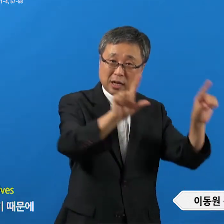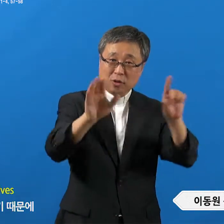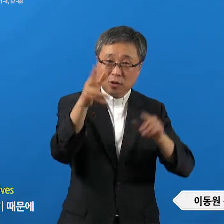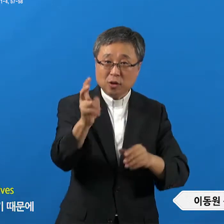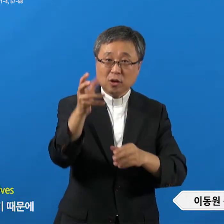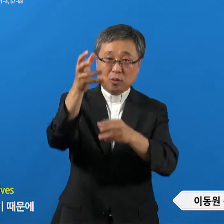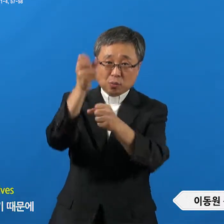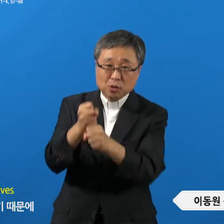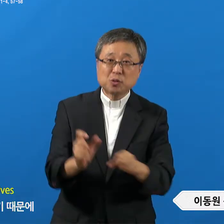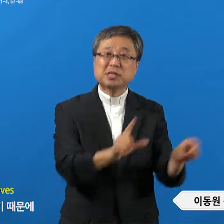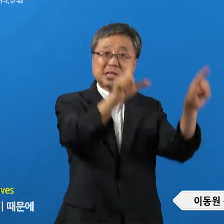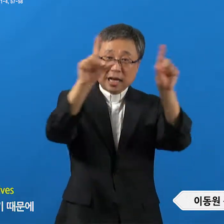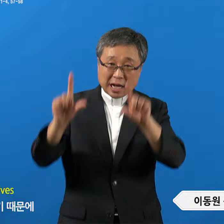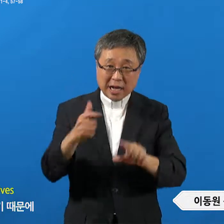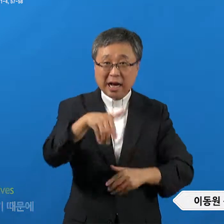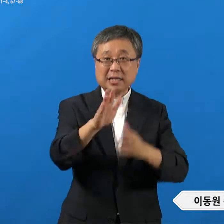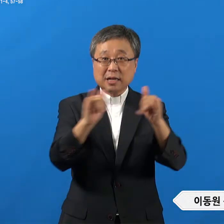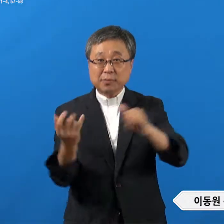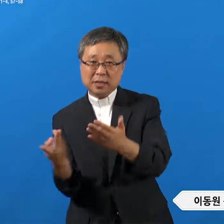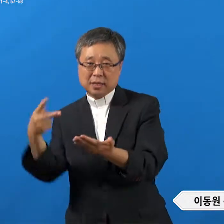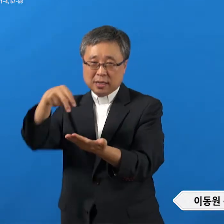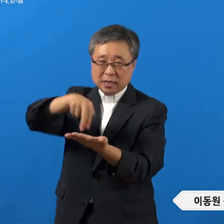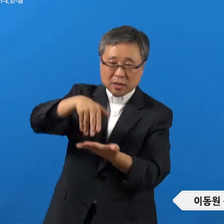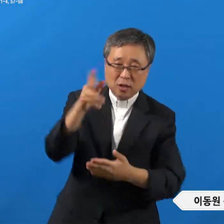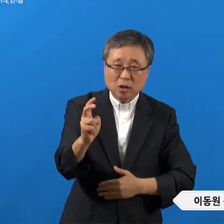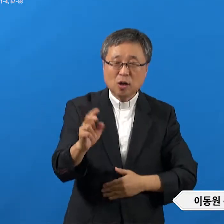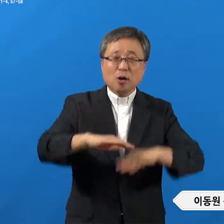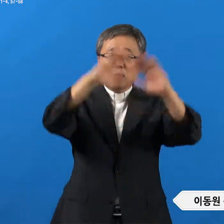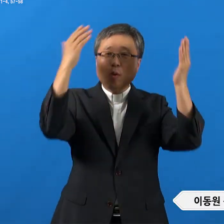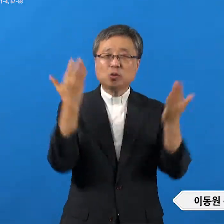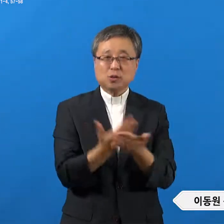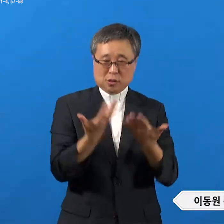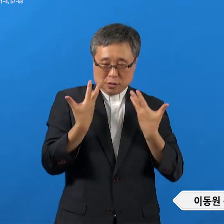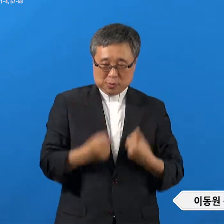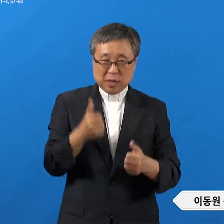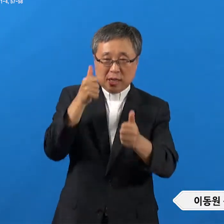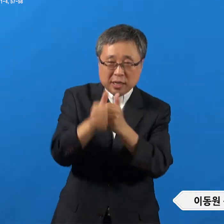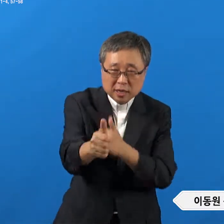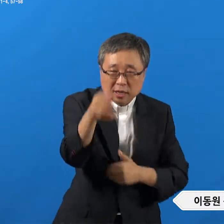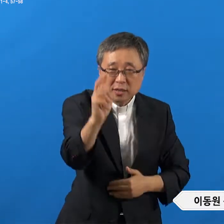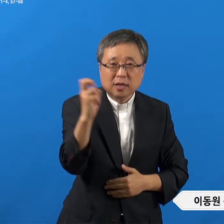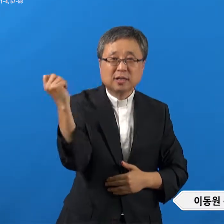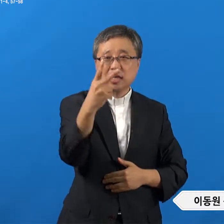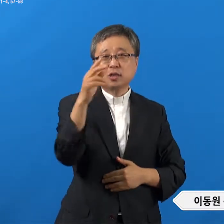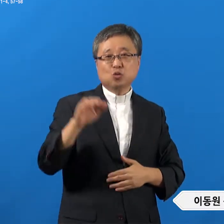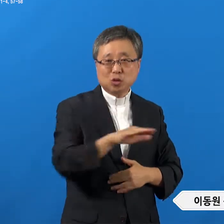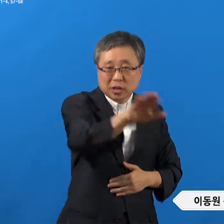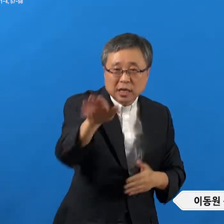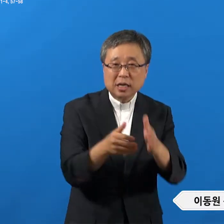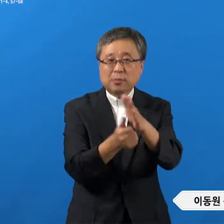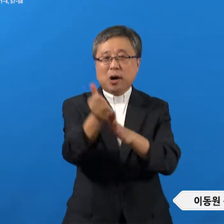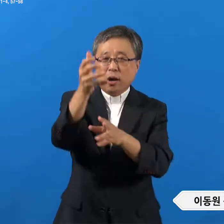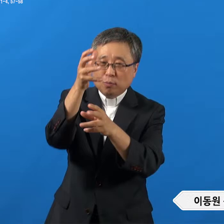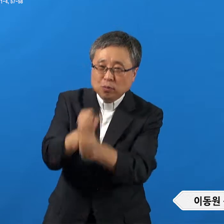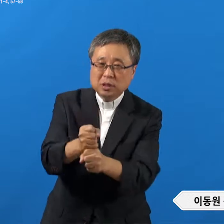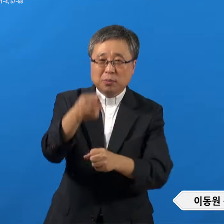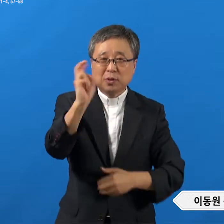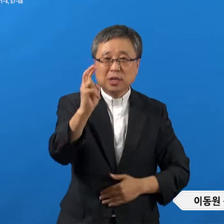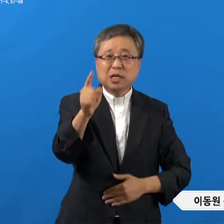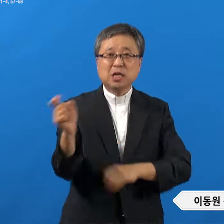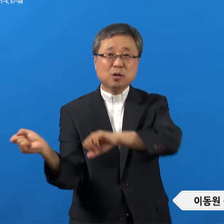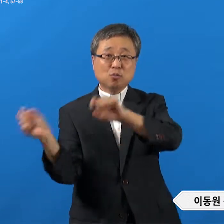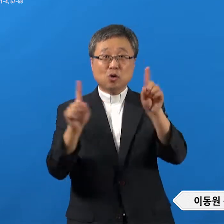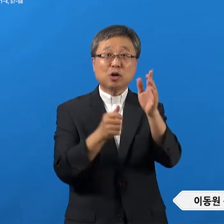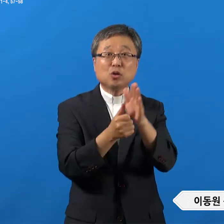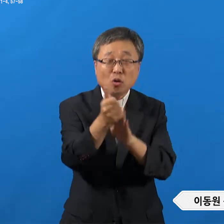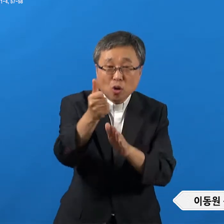그를 붙들고 살아가는 사람 일어날 것입니다. 모든 절망을 이길 것입니다. 그리고 다시 우리는 희망을 붙잡을 것입니다. 이